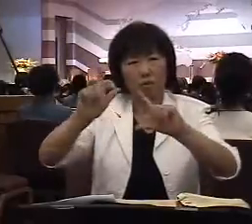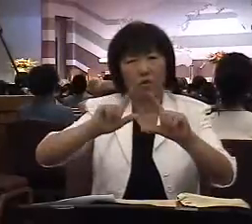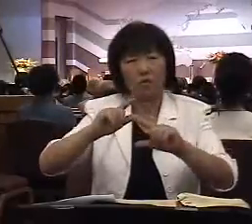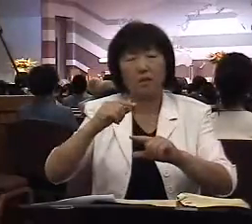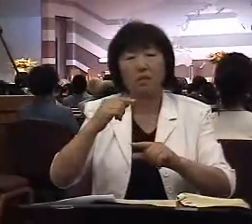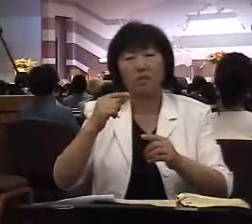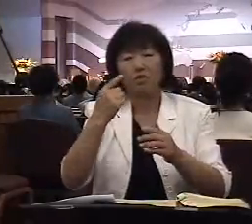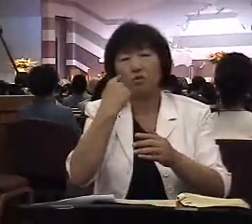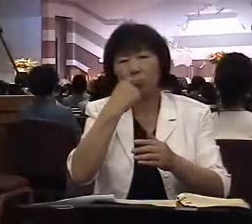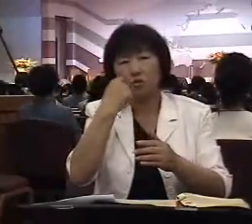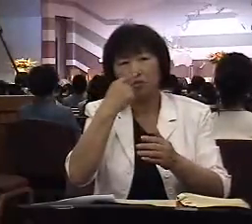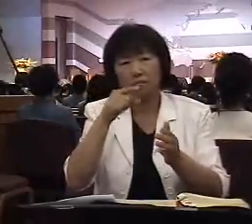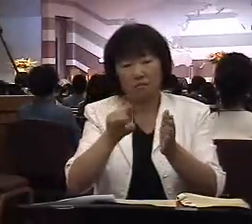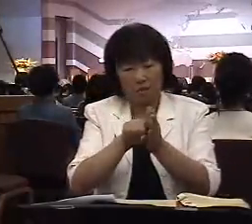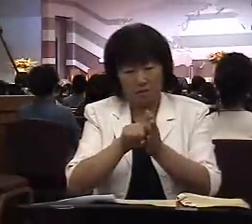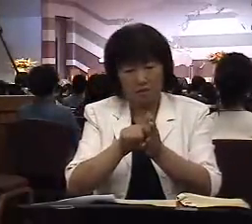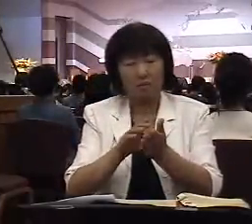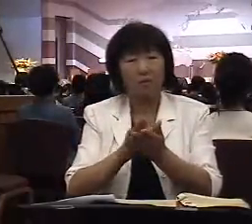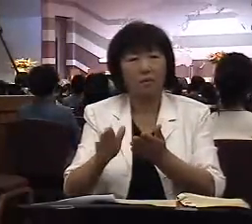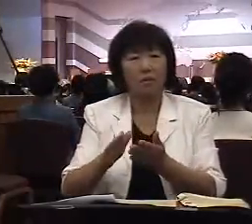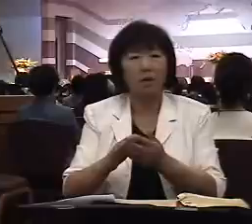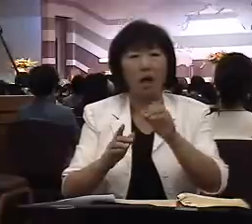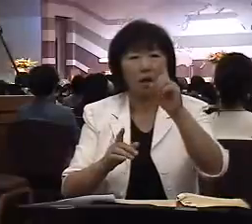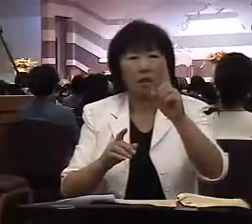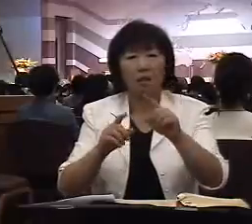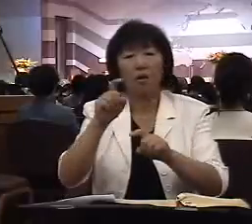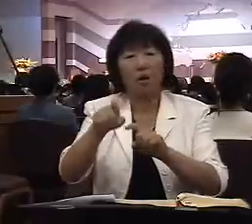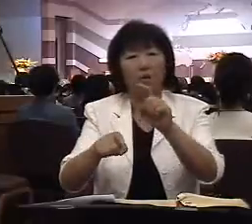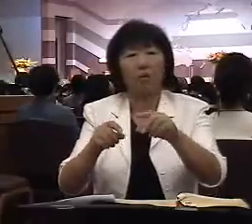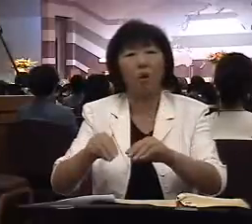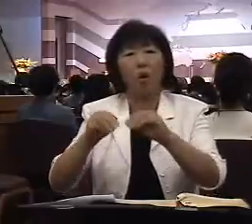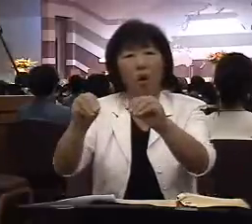믿습니다. 한 걸음 더 나아가서